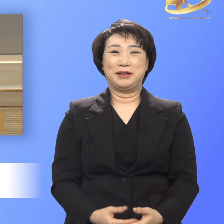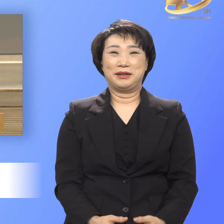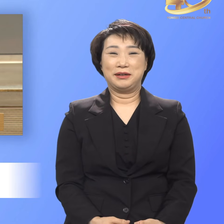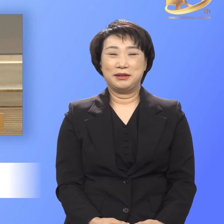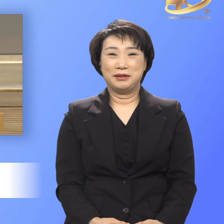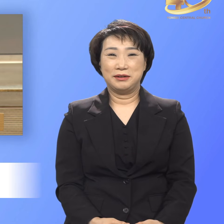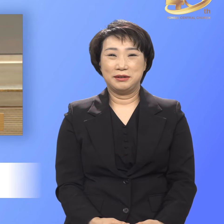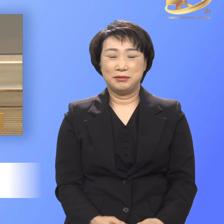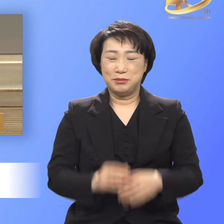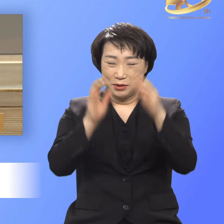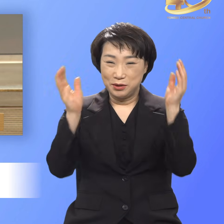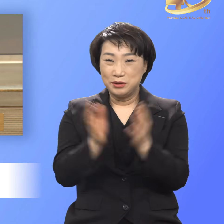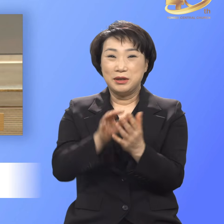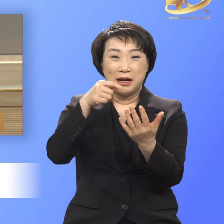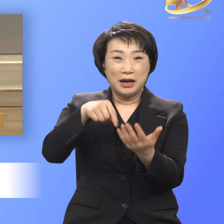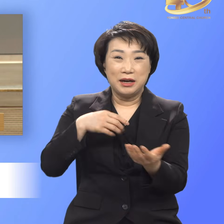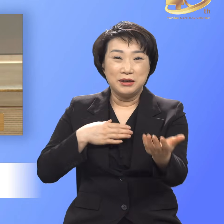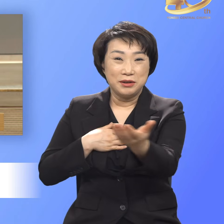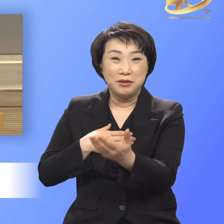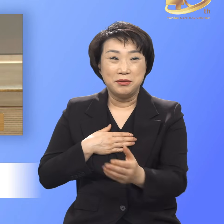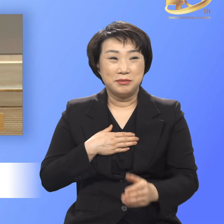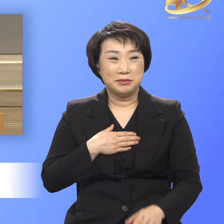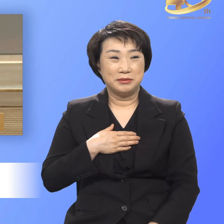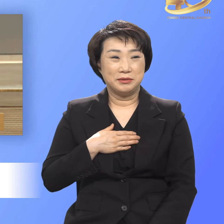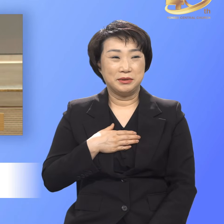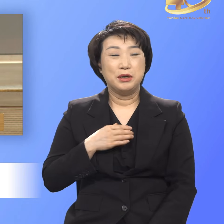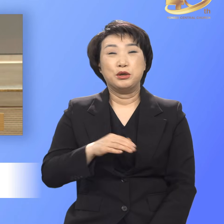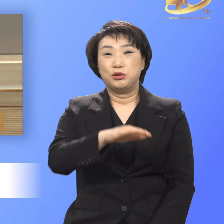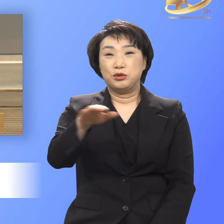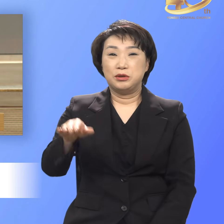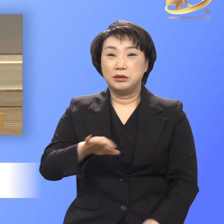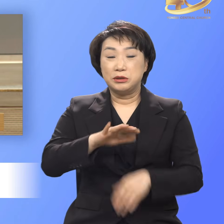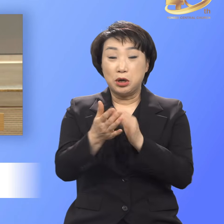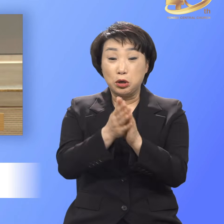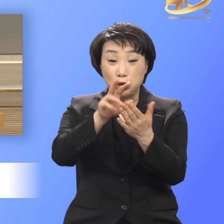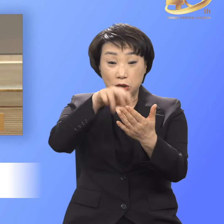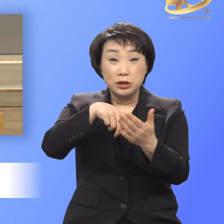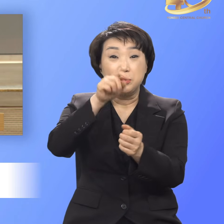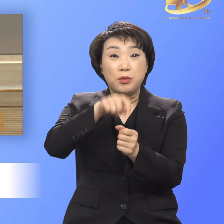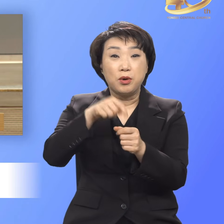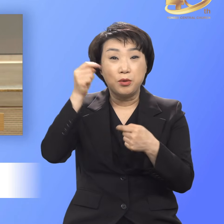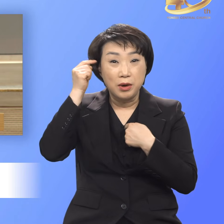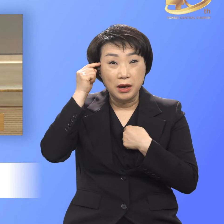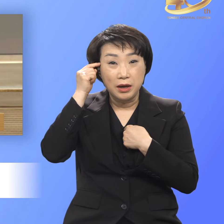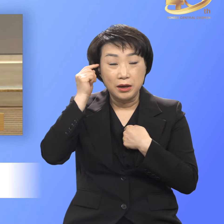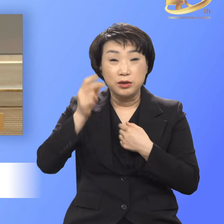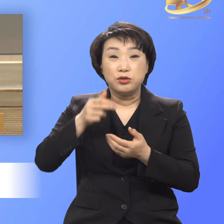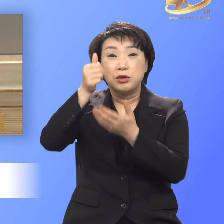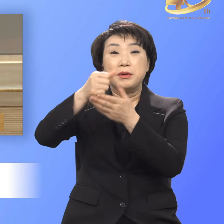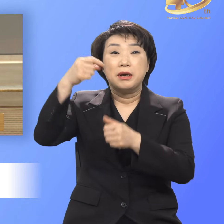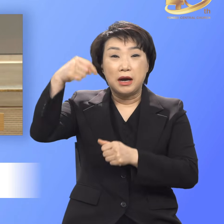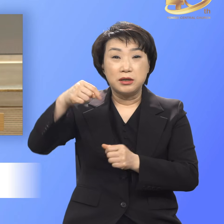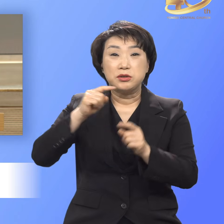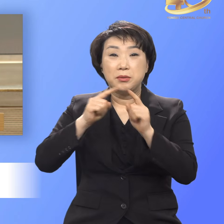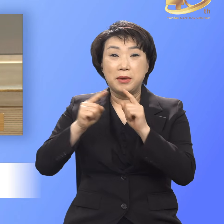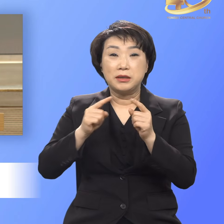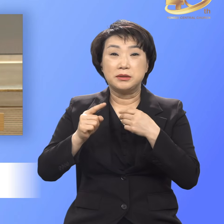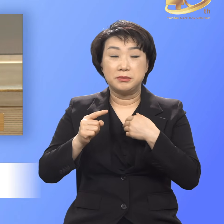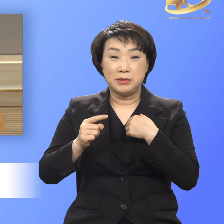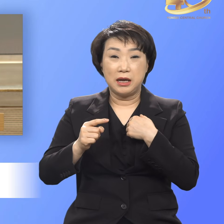소중한 얘기냐. 다 일러줘요, 이렇게. 그래서 우리는 성경을 읽는 것은 주님이 일러준